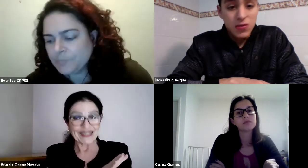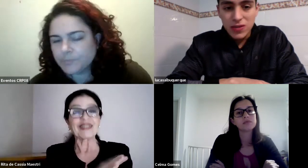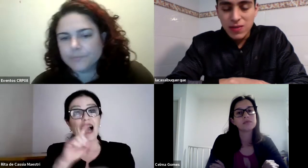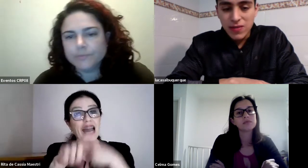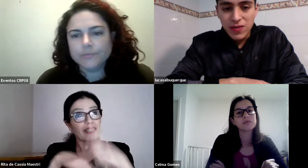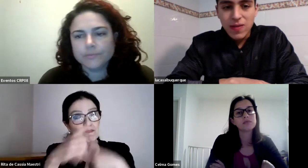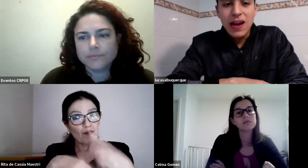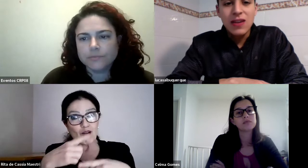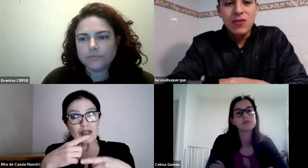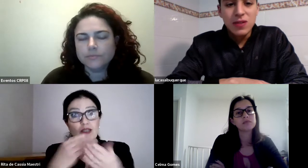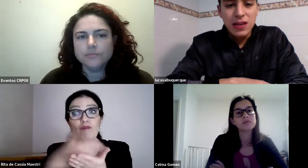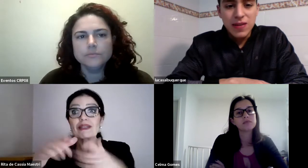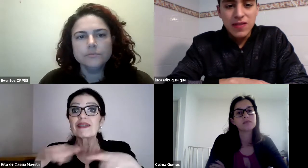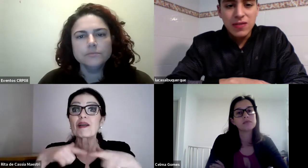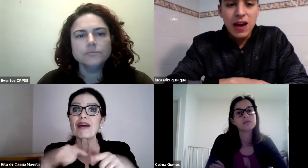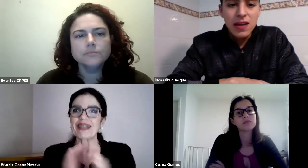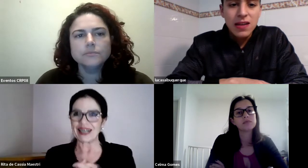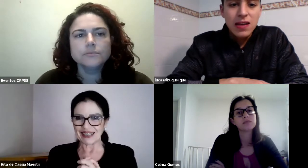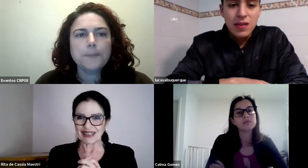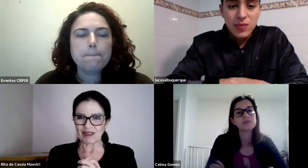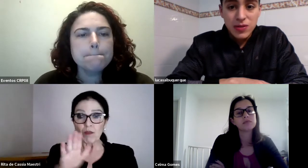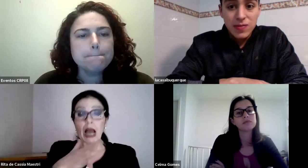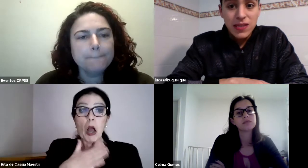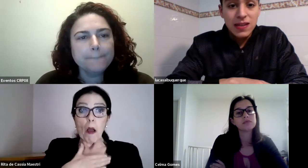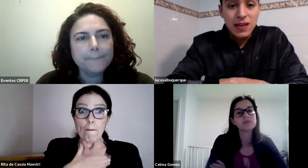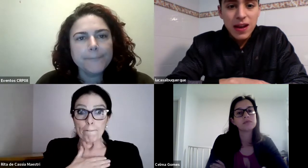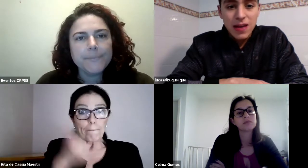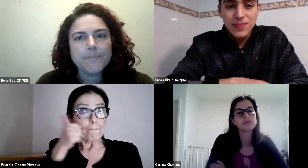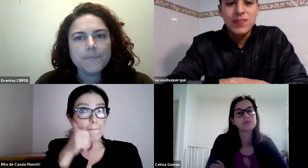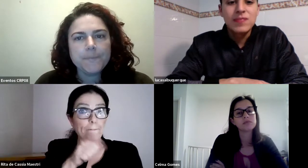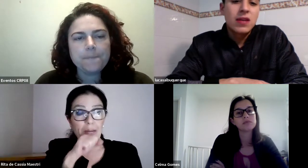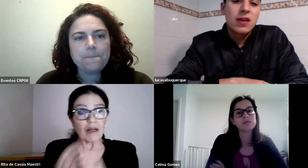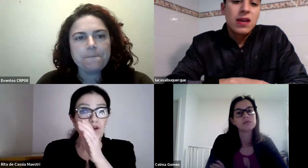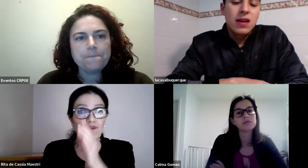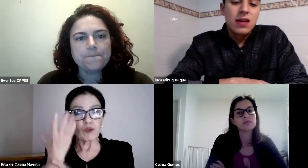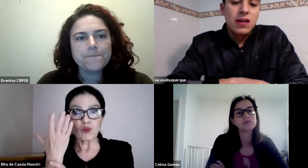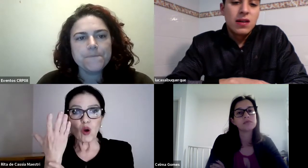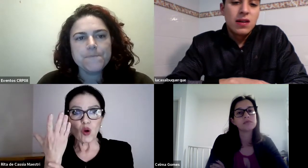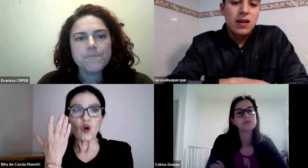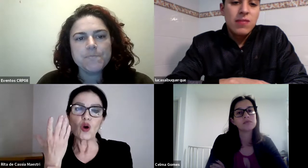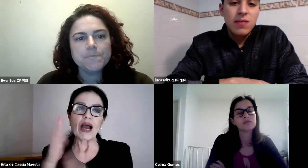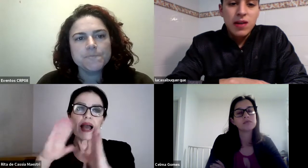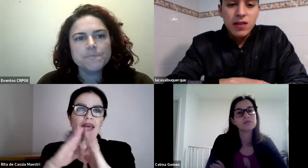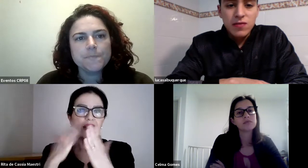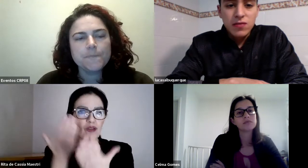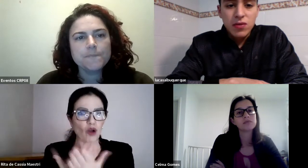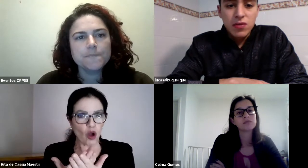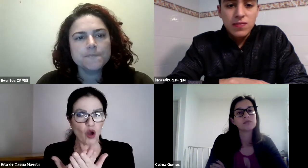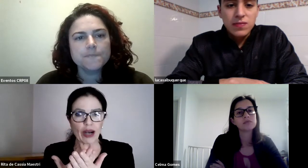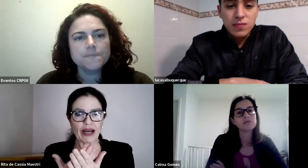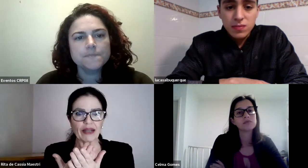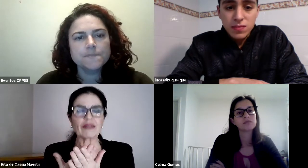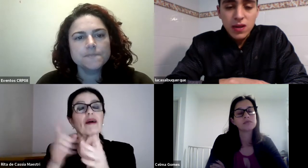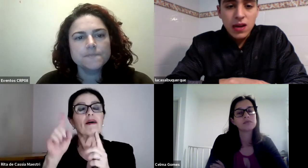aí eu consegui me formar, concluí a minha faculdade, depois eu comecei a trabalhar. A minha mãe